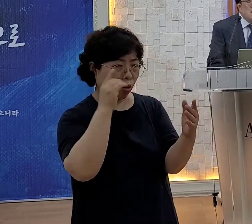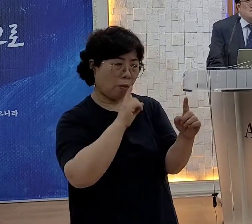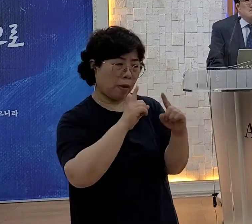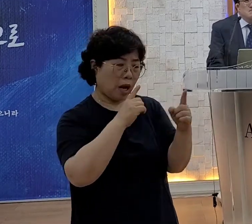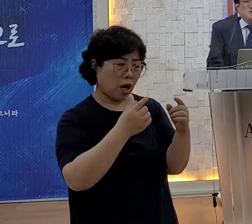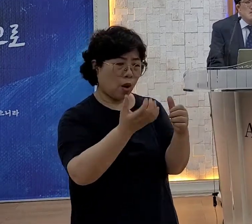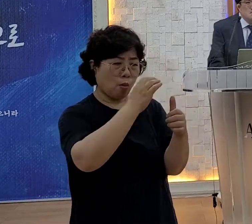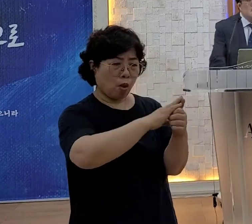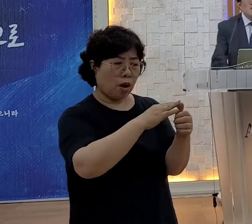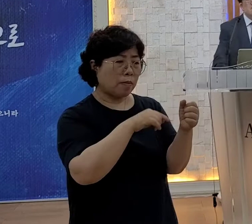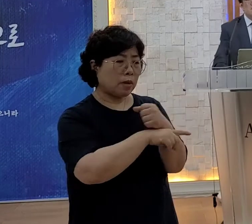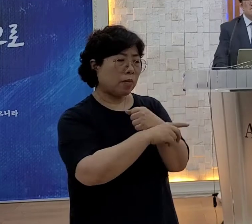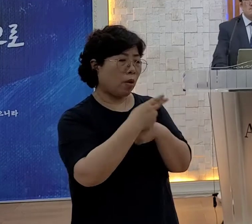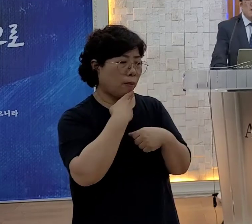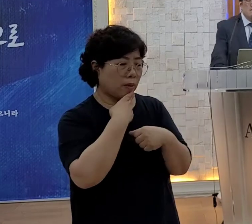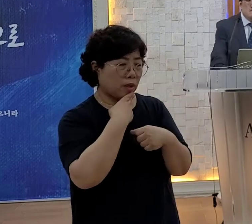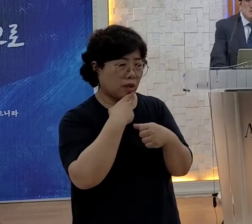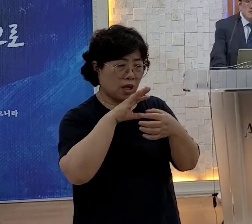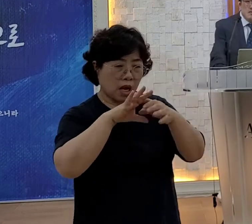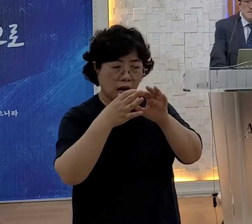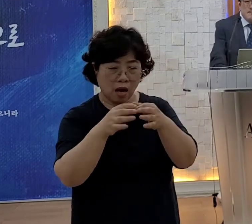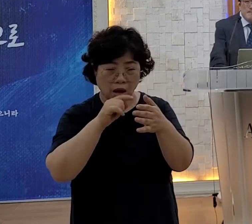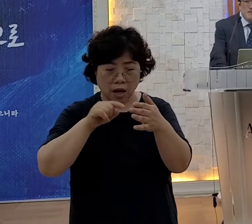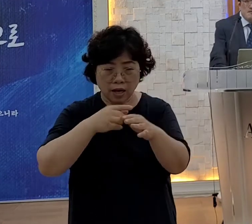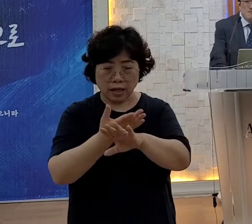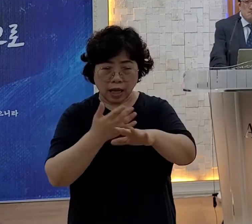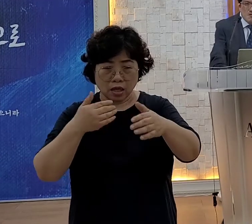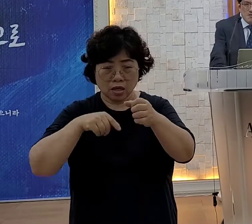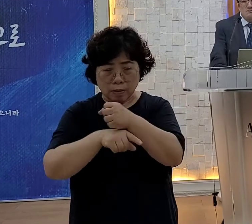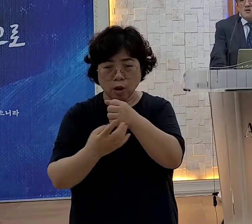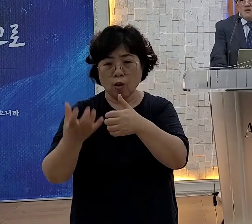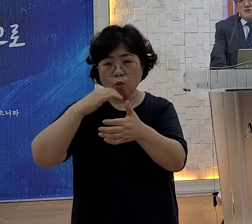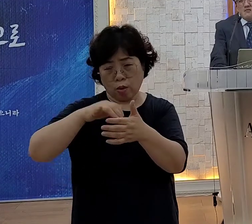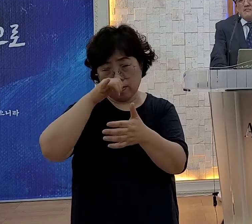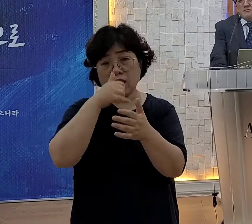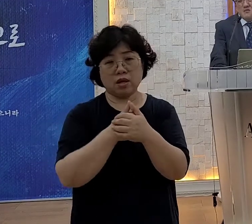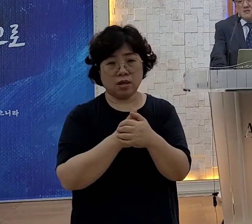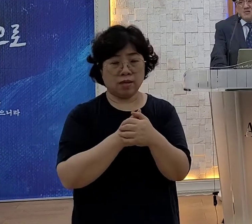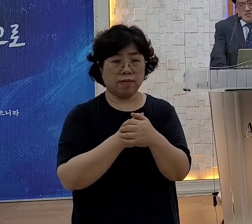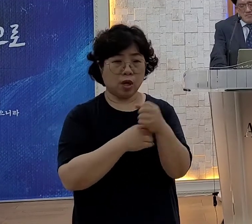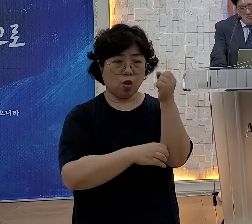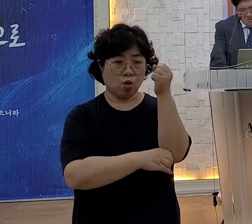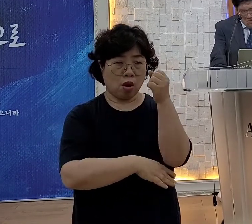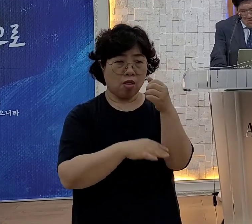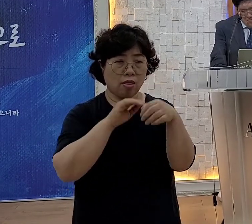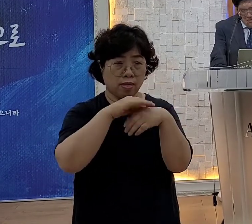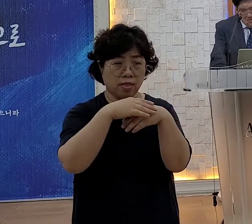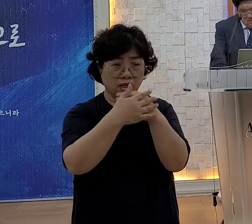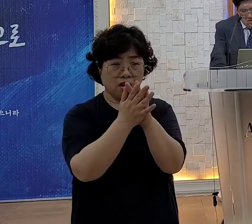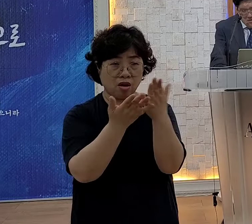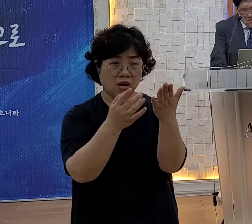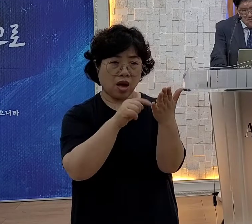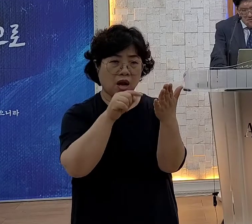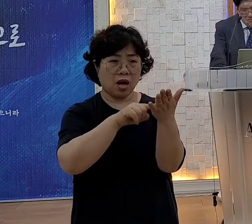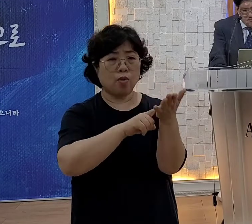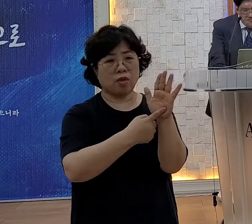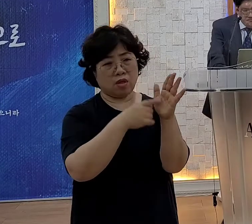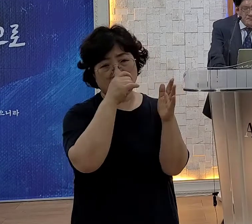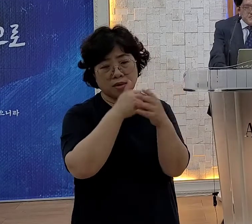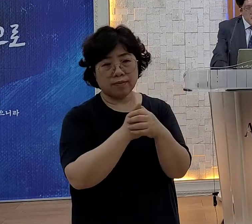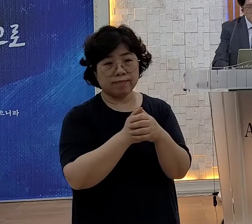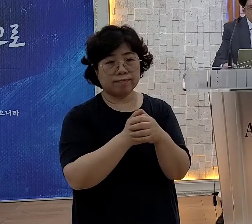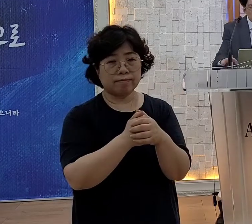포함하지 못하고 있는 정말 놀라운 진리들이 이 원어 속에 담겨져 있다는 것을 보게 되었습니다. 어떤